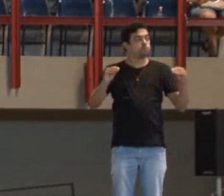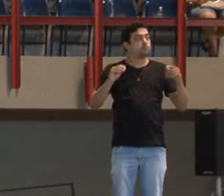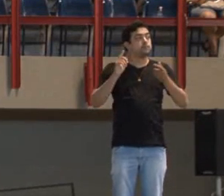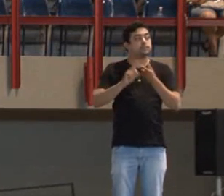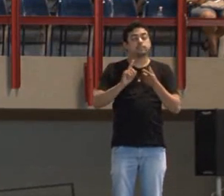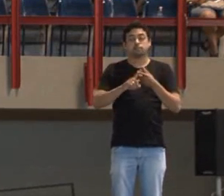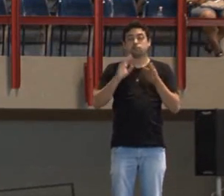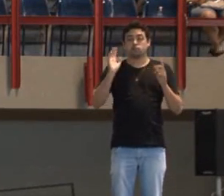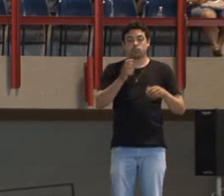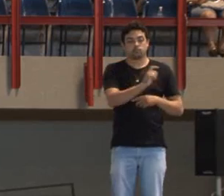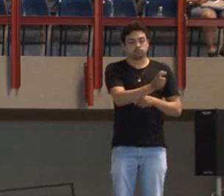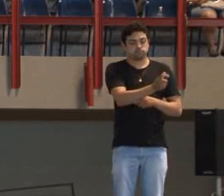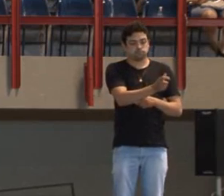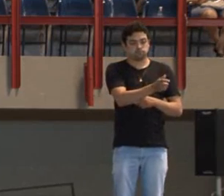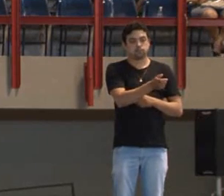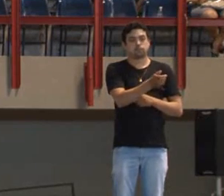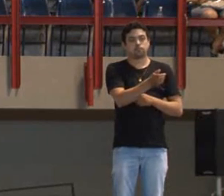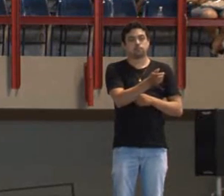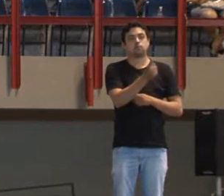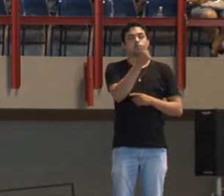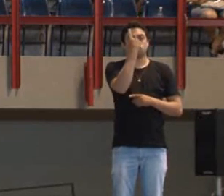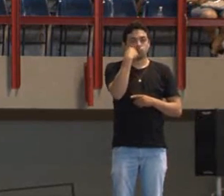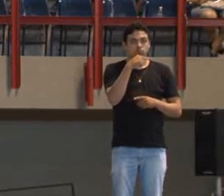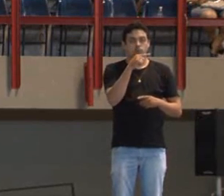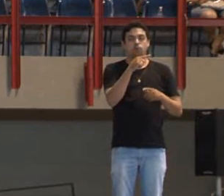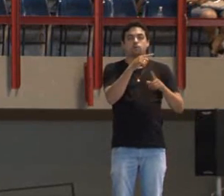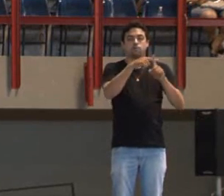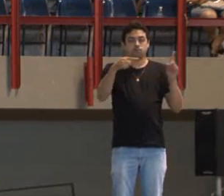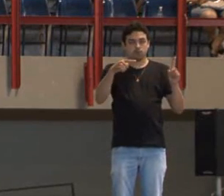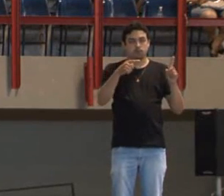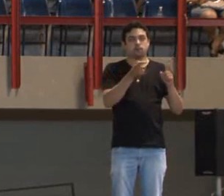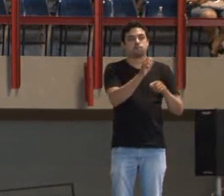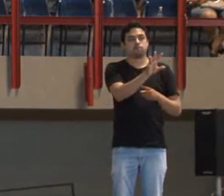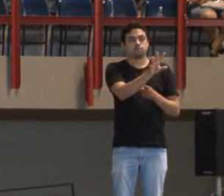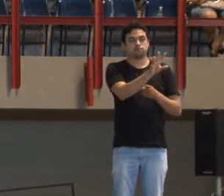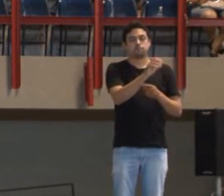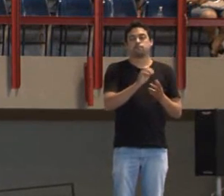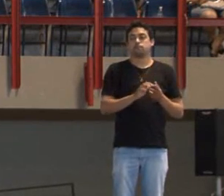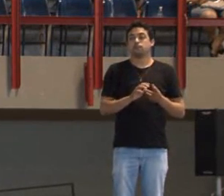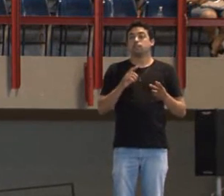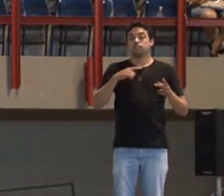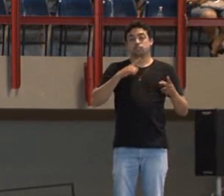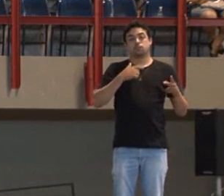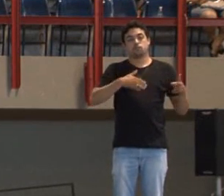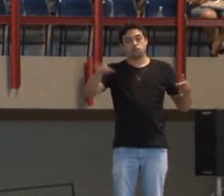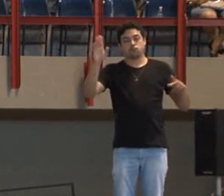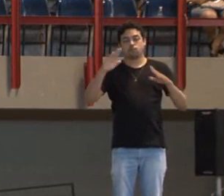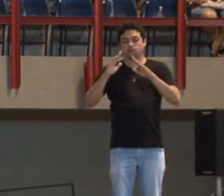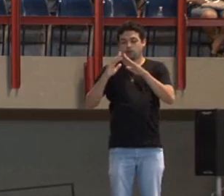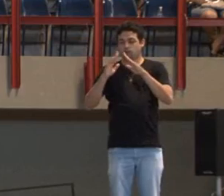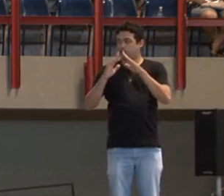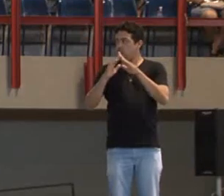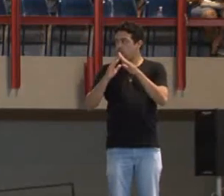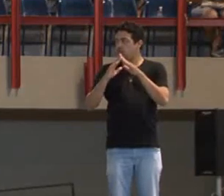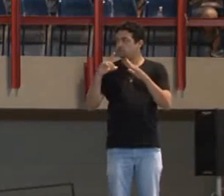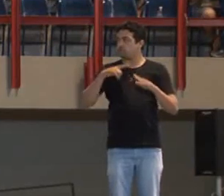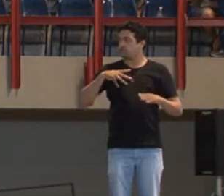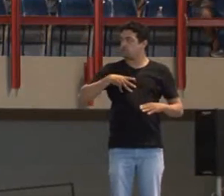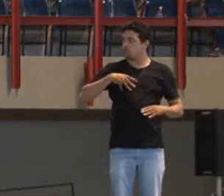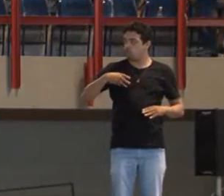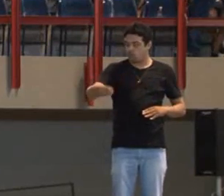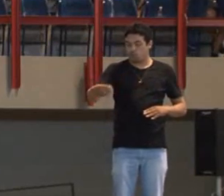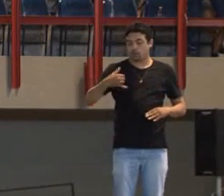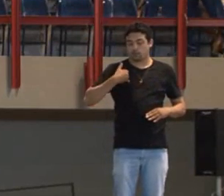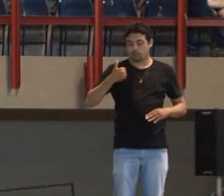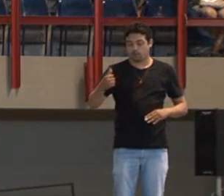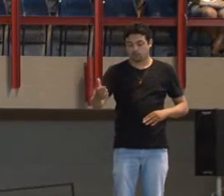Você mexe de novo e ela passa mais uma hora e meia acesa. Eu levei uma lanterna dessa para casa. Eu tenho um filho que hoje está com